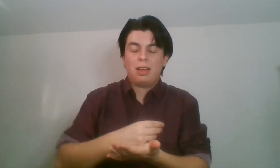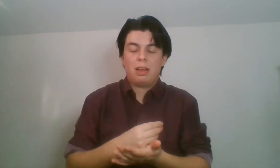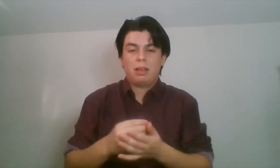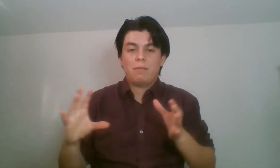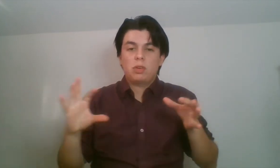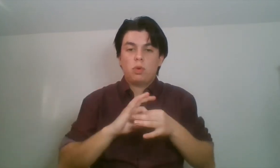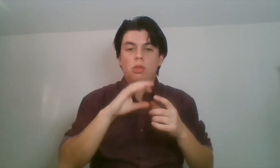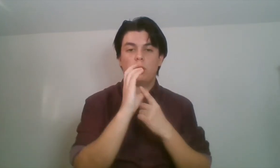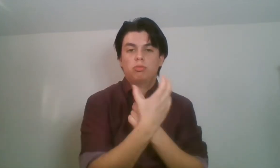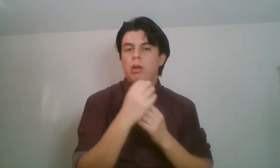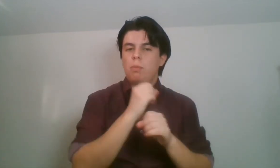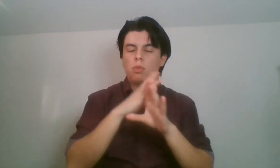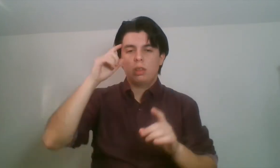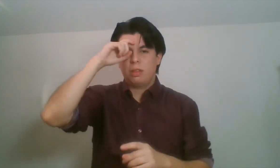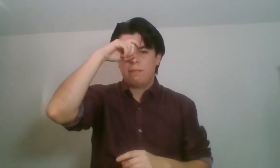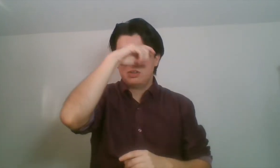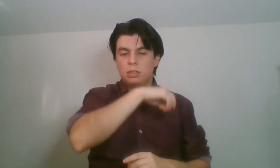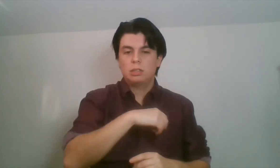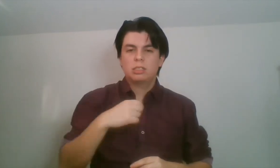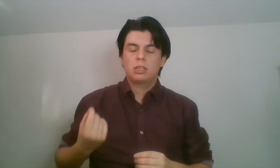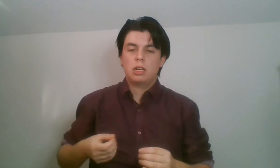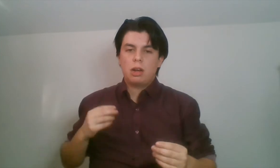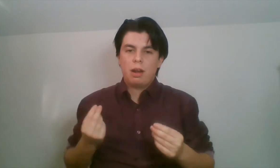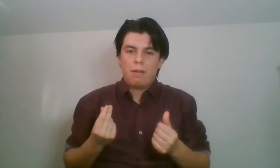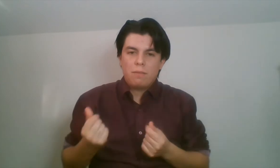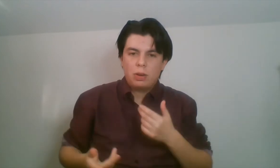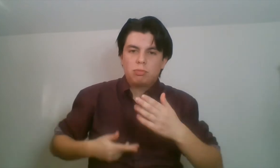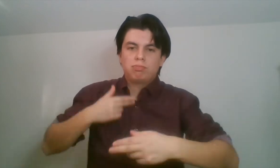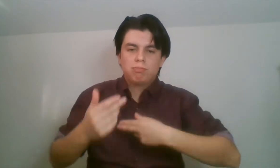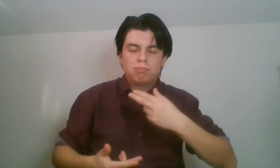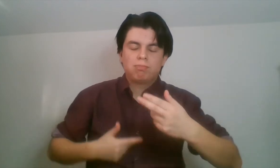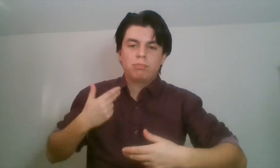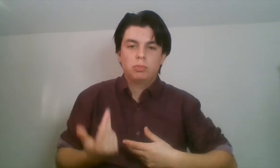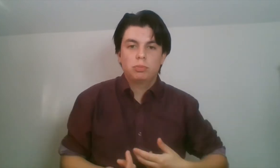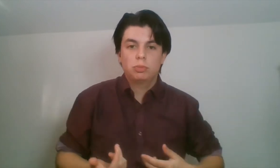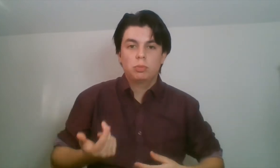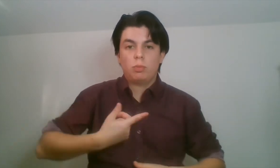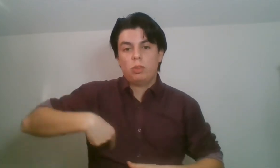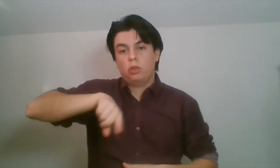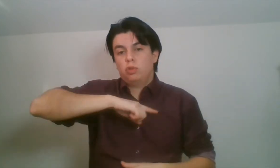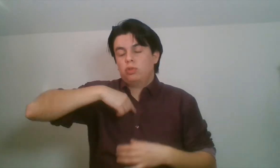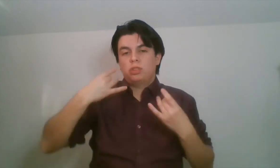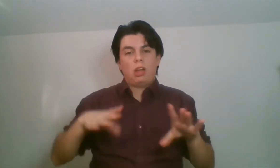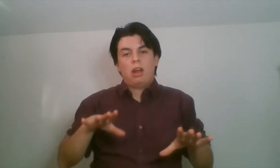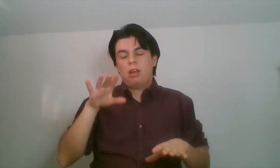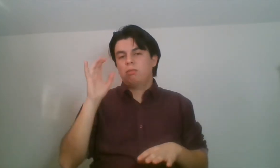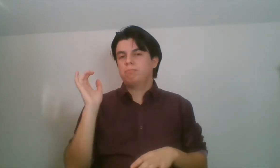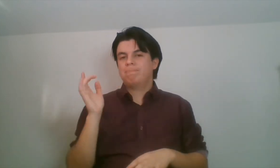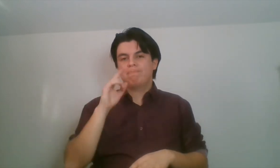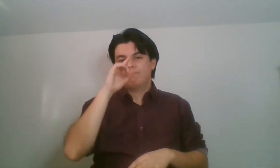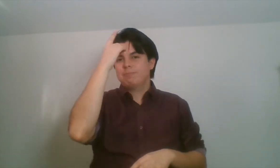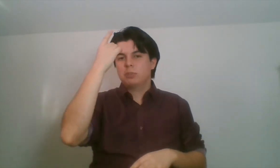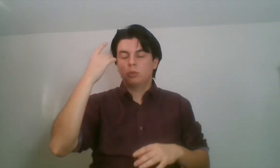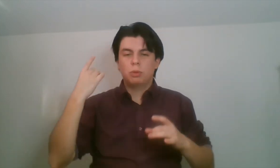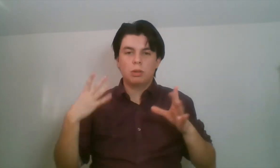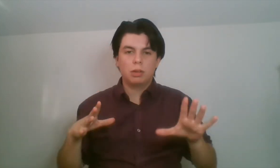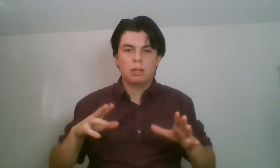autofinanciarse, entonces hay bastante rotación. Pero eso no significa que no sea parte, y nosotros ya estamos acostumbrados a que sea